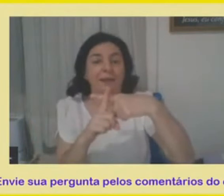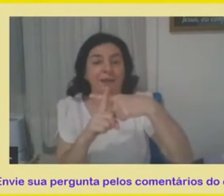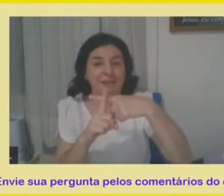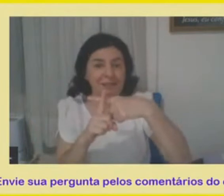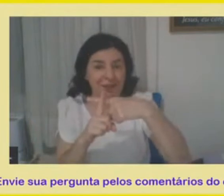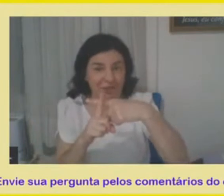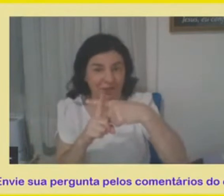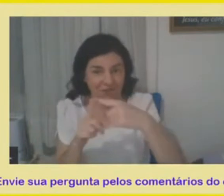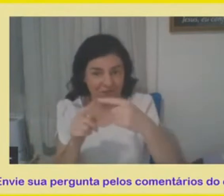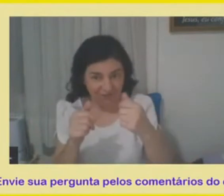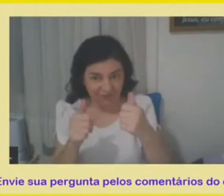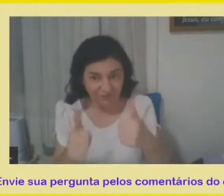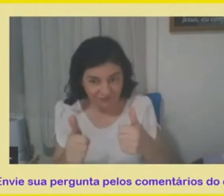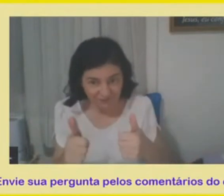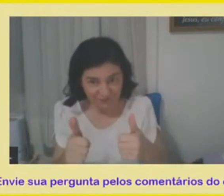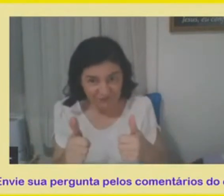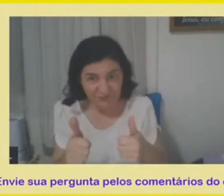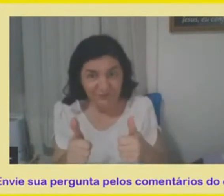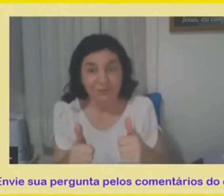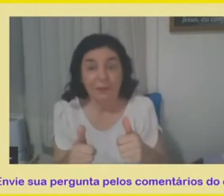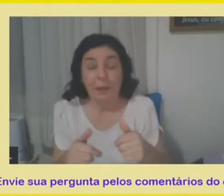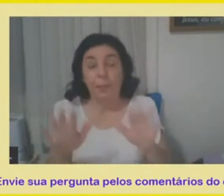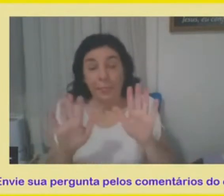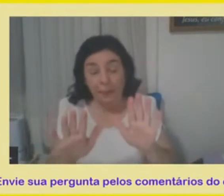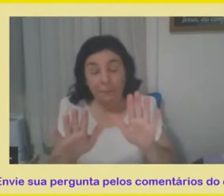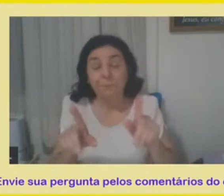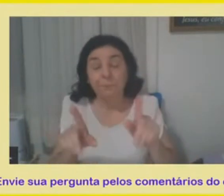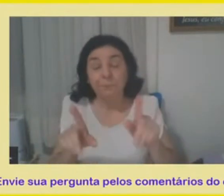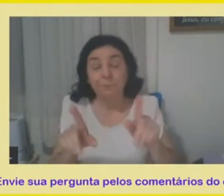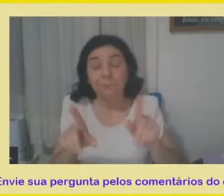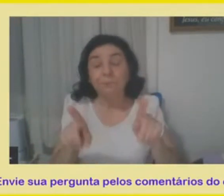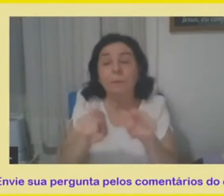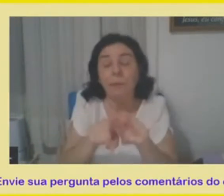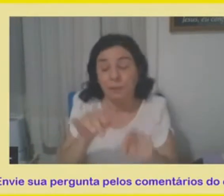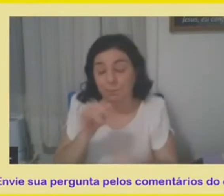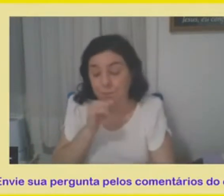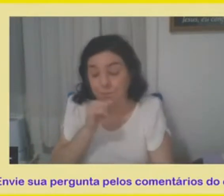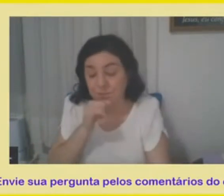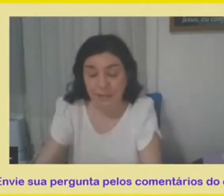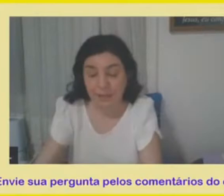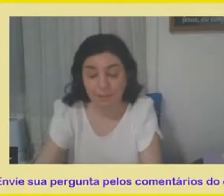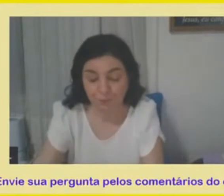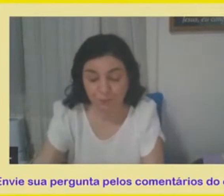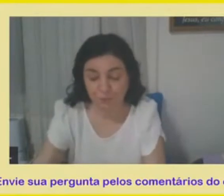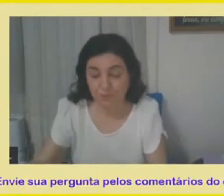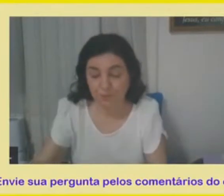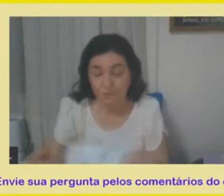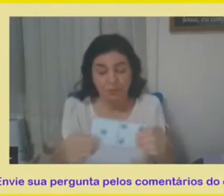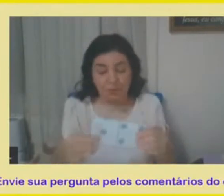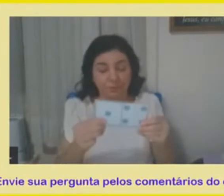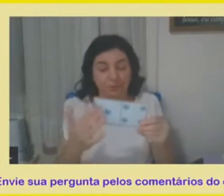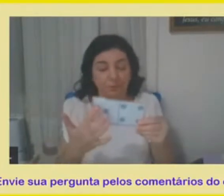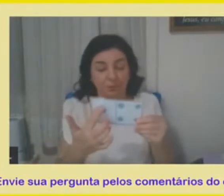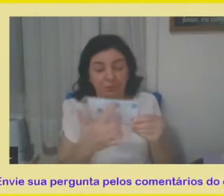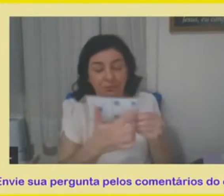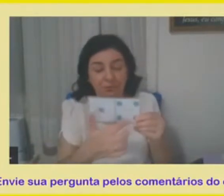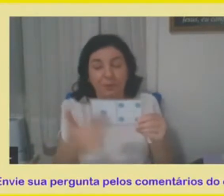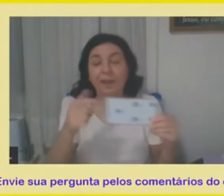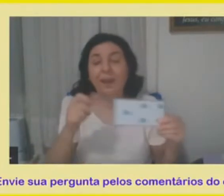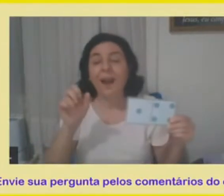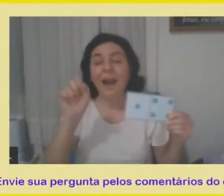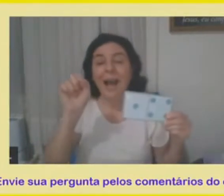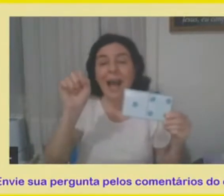nada, tá? Se não tem nada é a soma, mas pode trabalhar com as outras operações